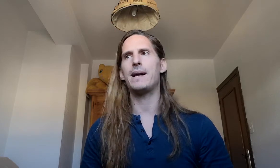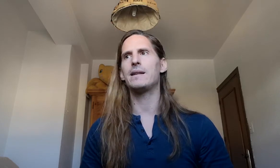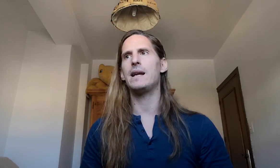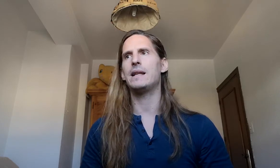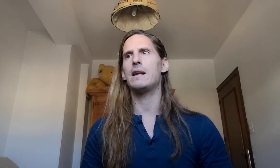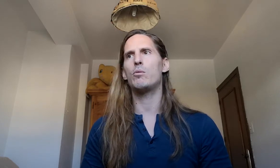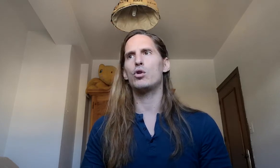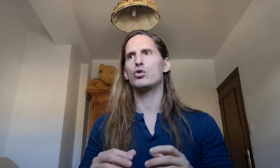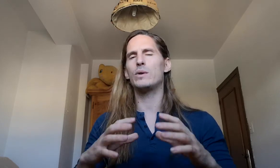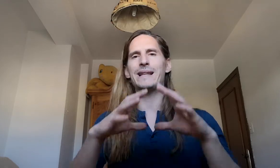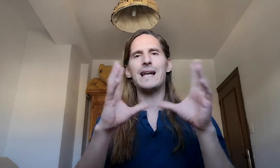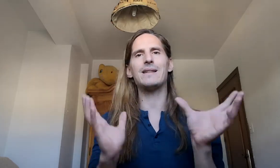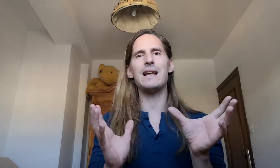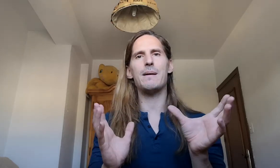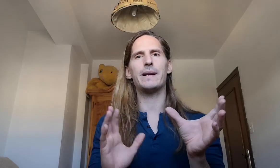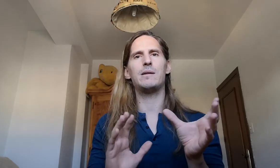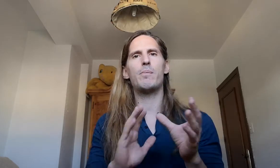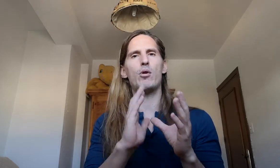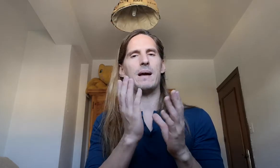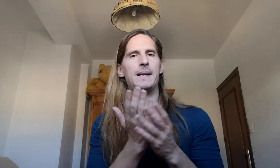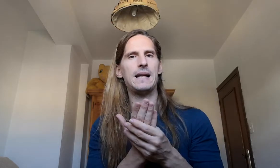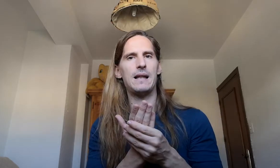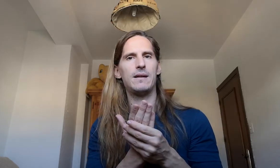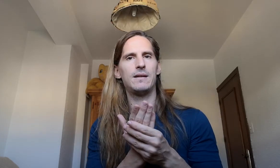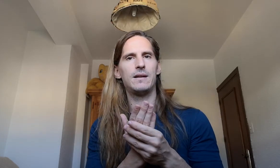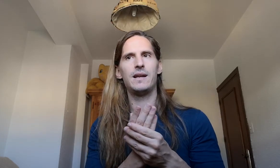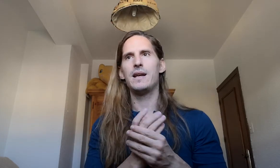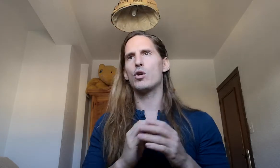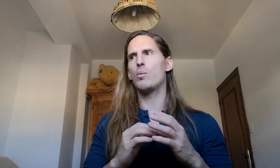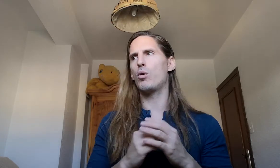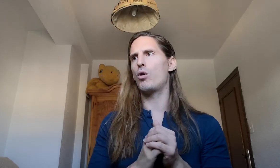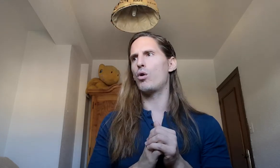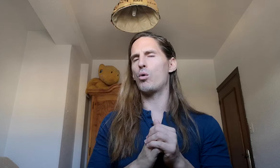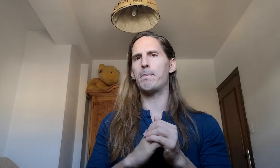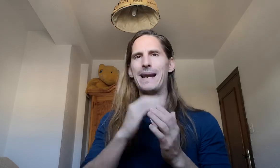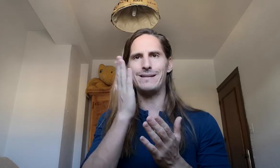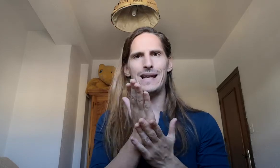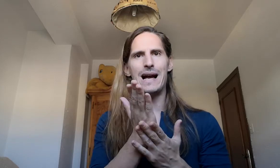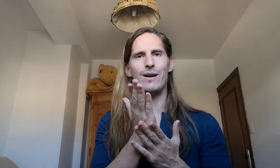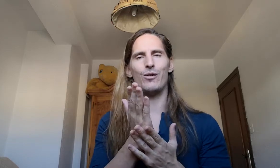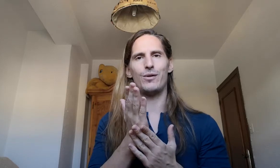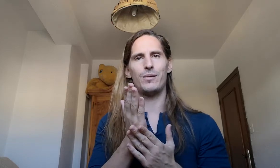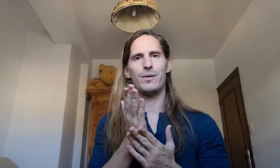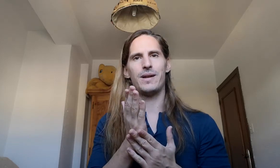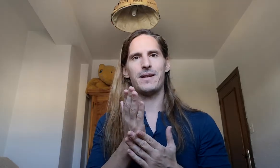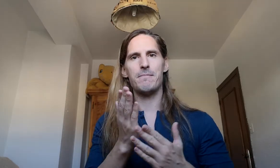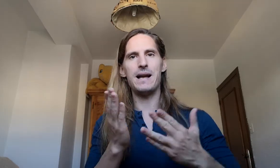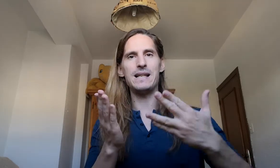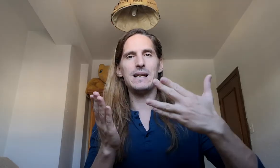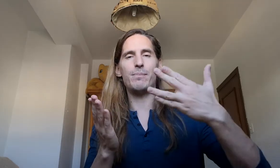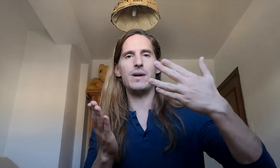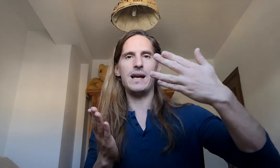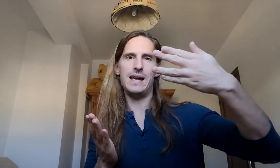partes tenemos una tarta y la partimos por la mitad. Como partir algo, ¿vale?